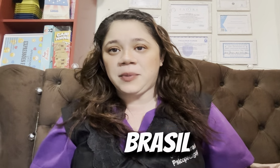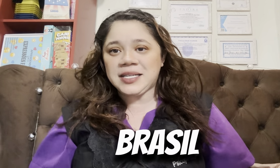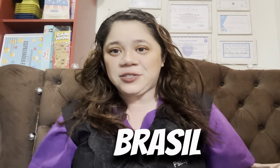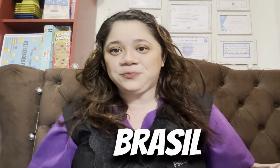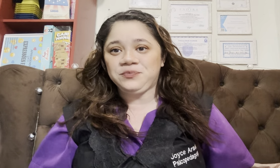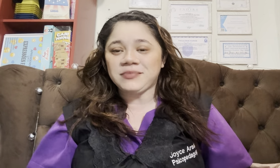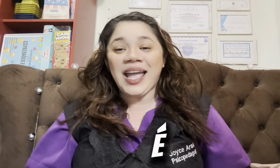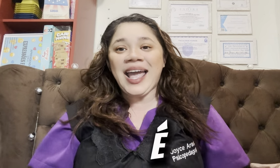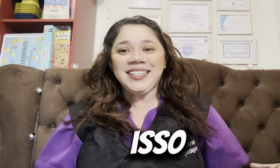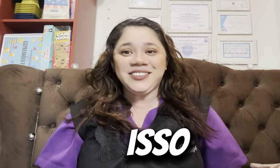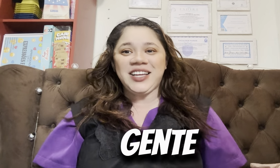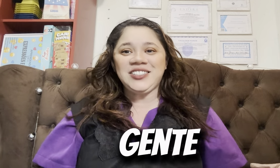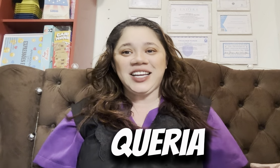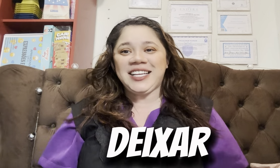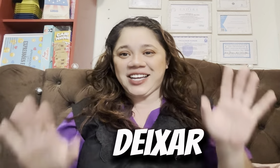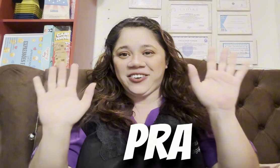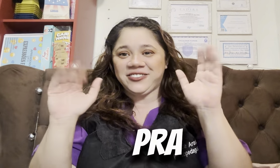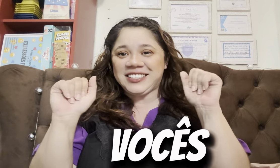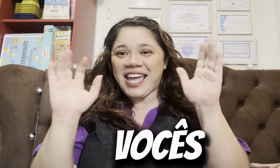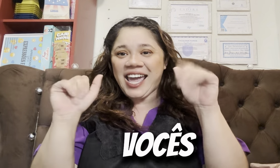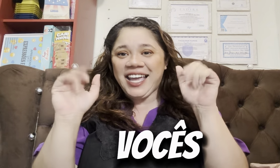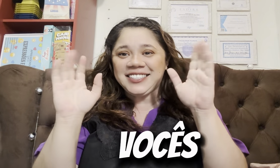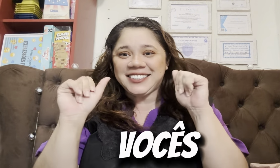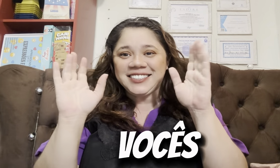Brasil. É isso, gente. Queria deixar para vocês.